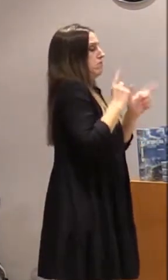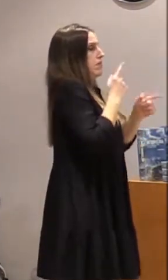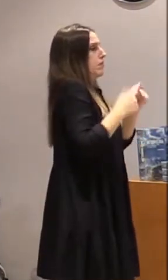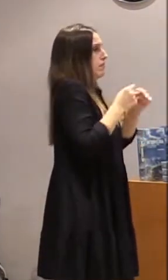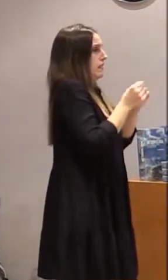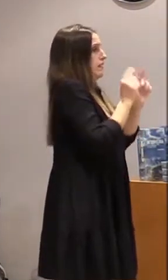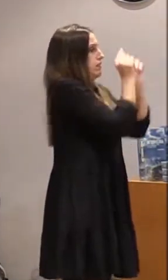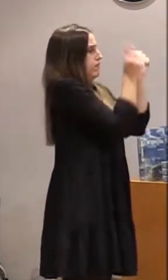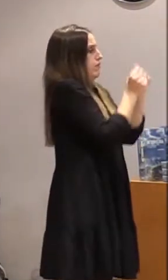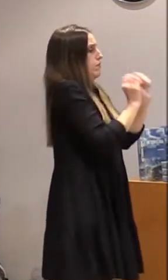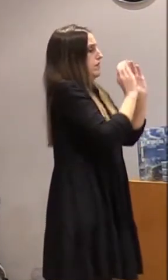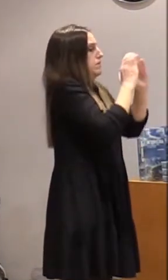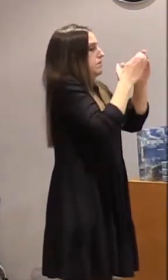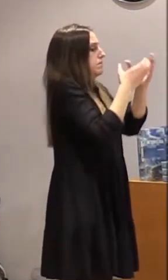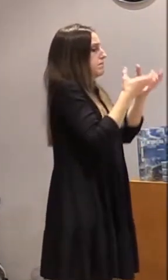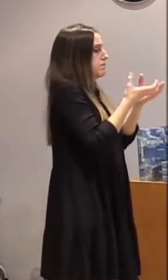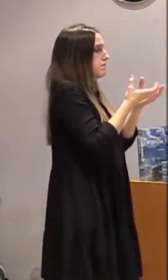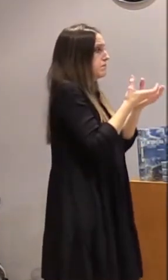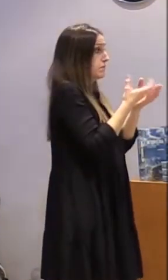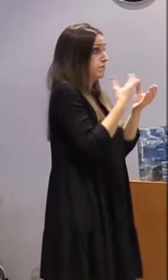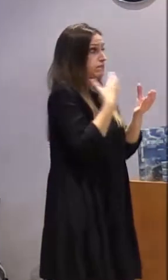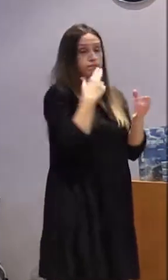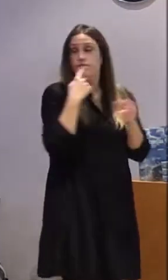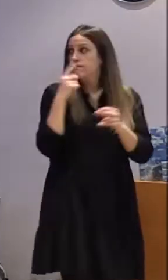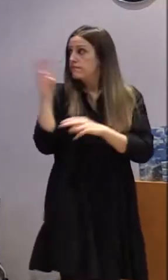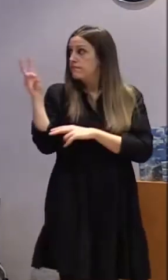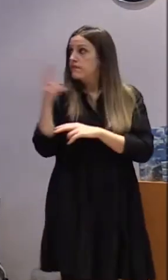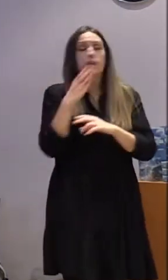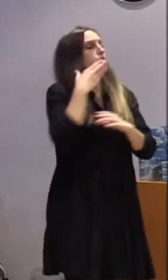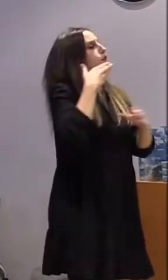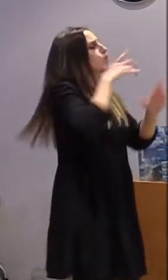Monet, en la National Gallery.